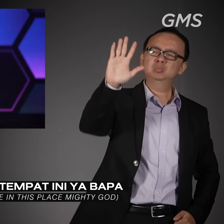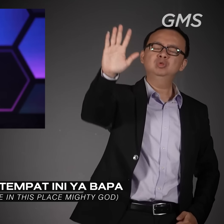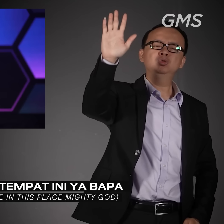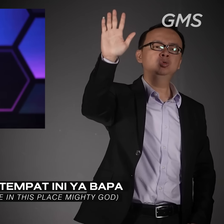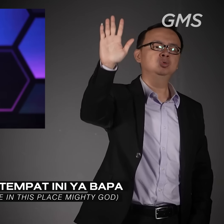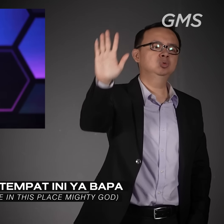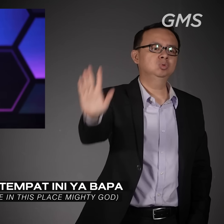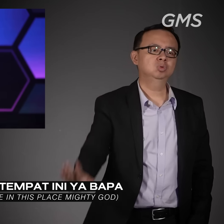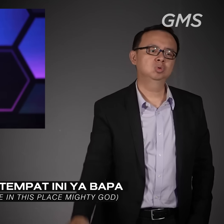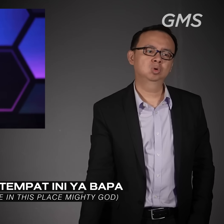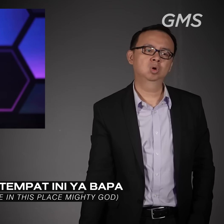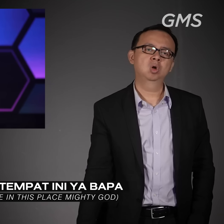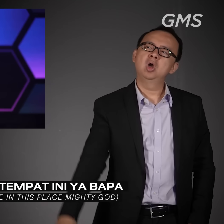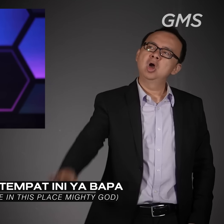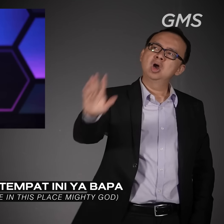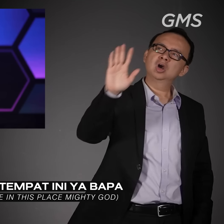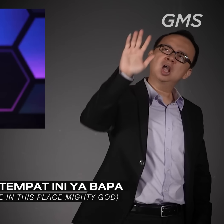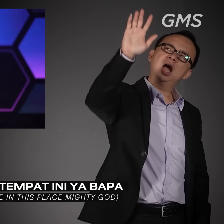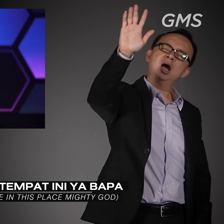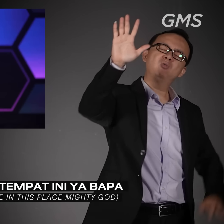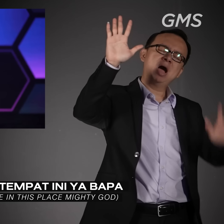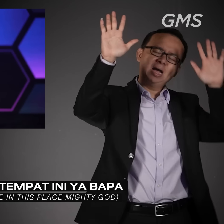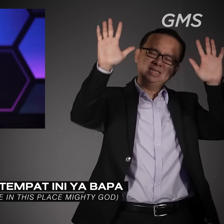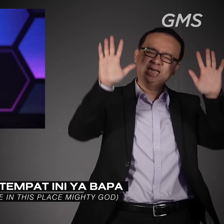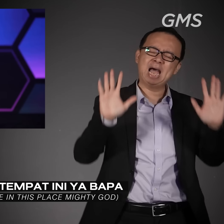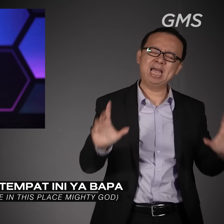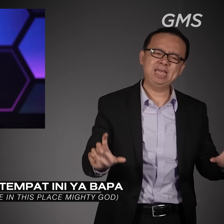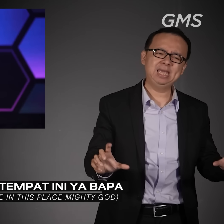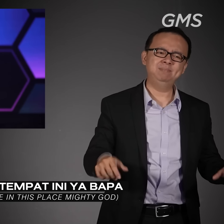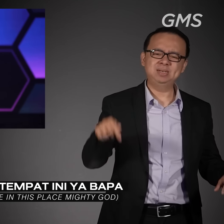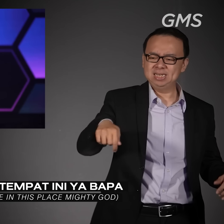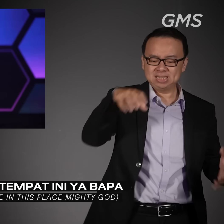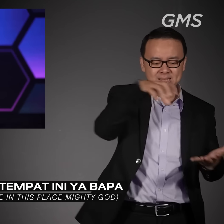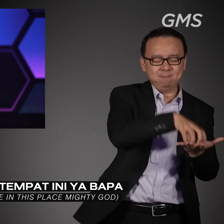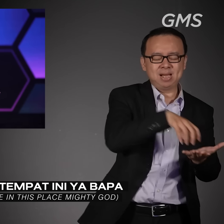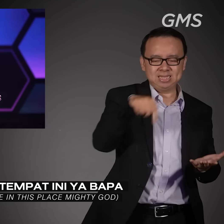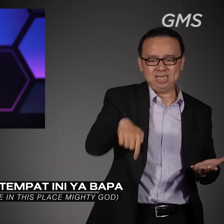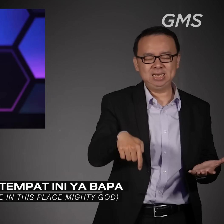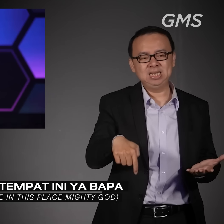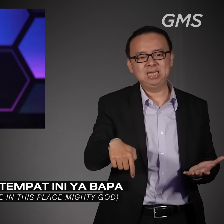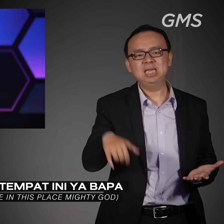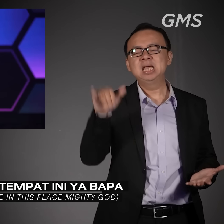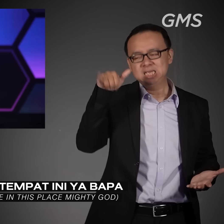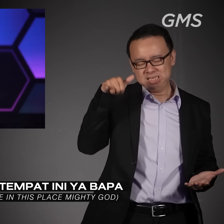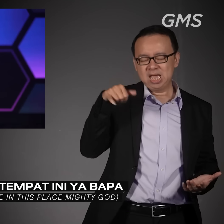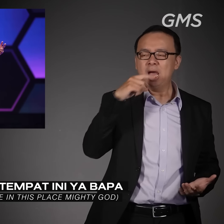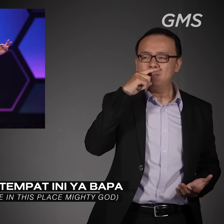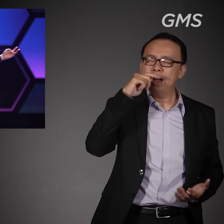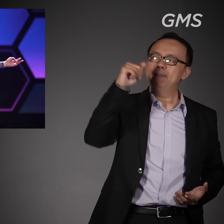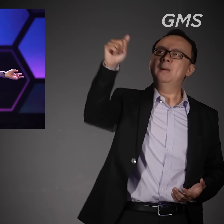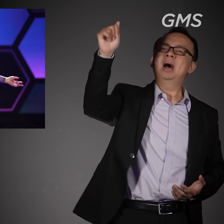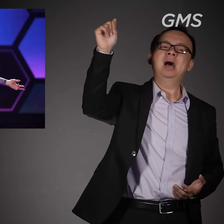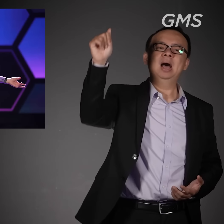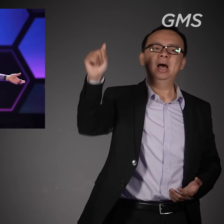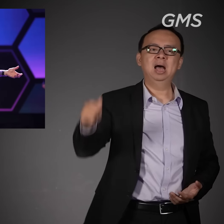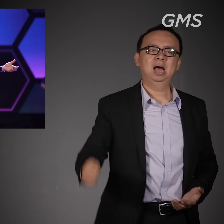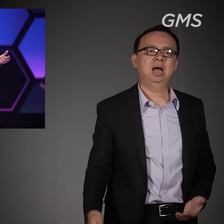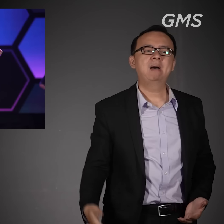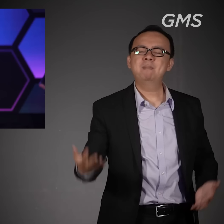bagimu. Kau ajaib di tempat ini, ya Bapa.